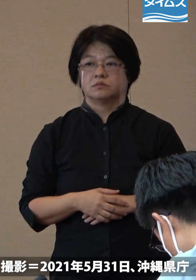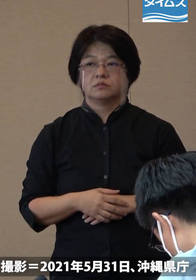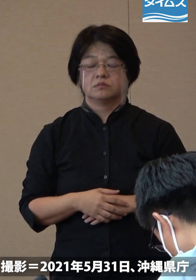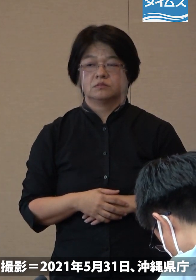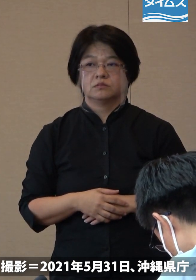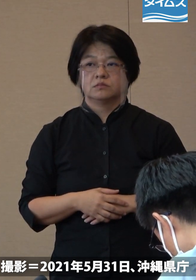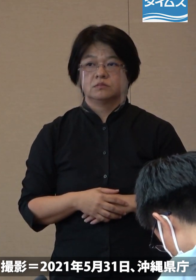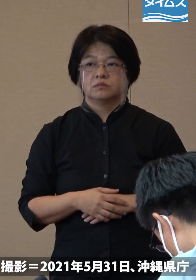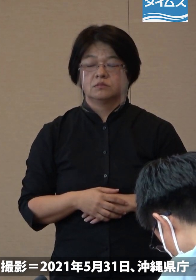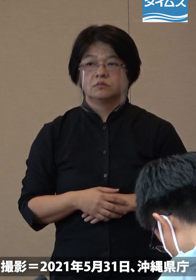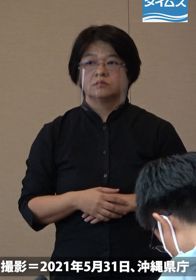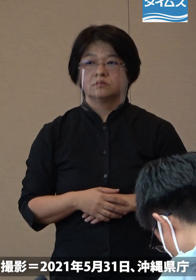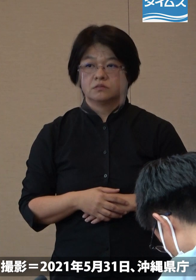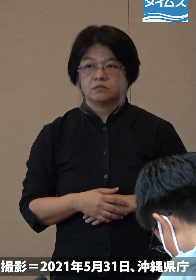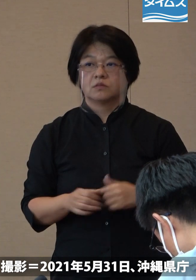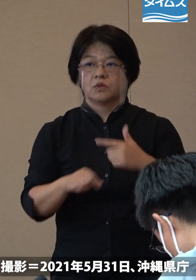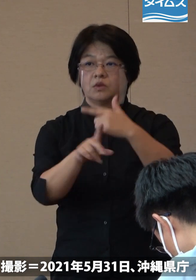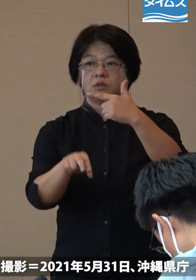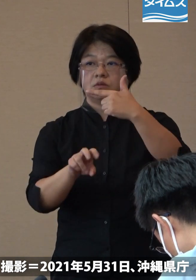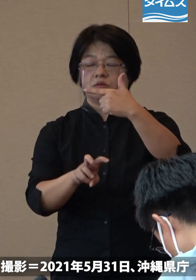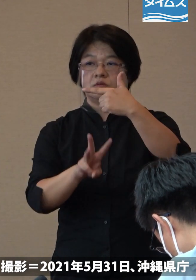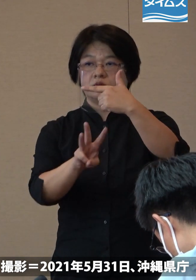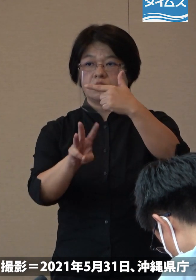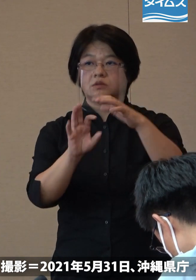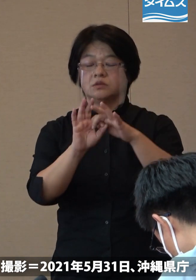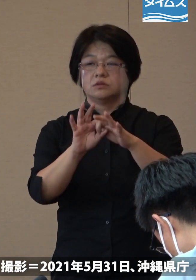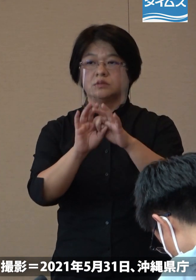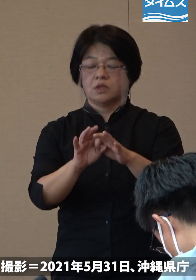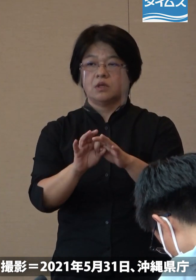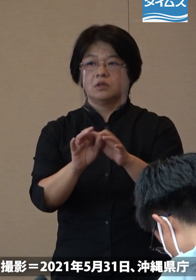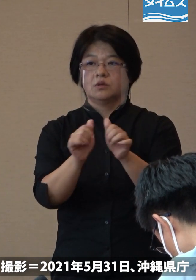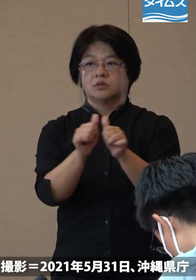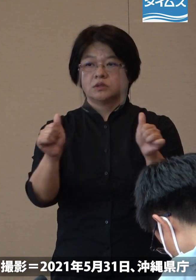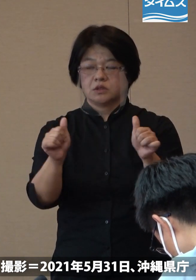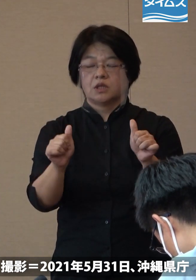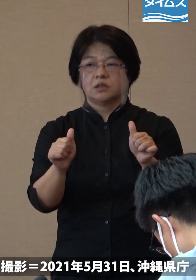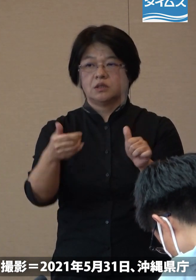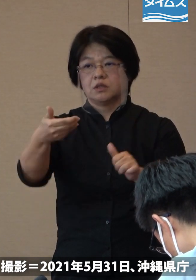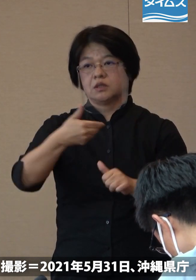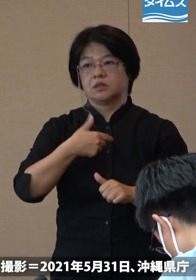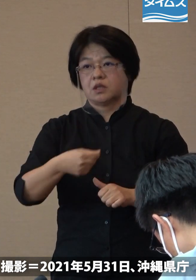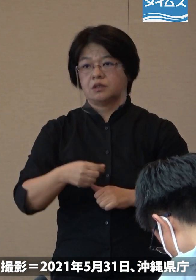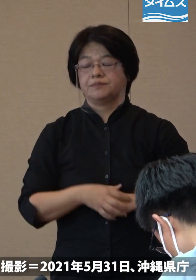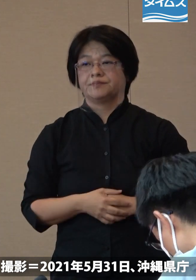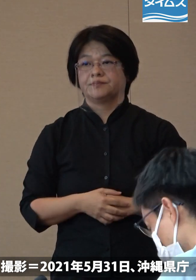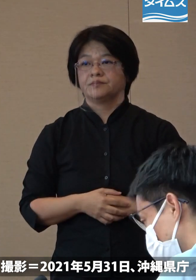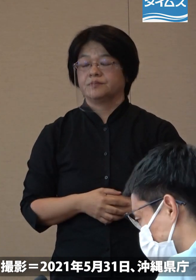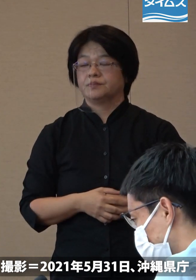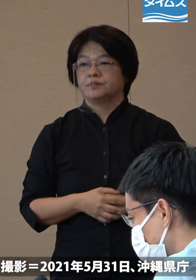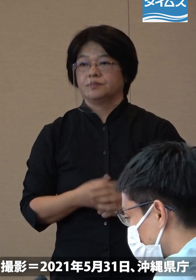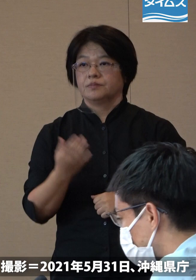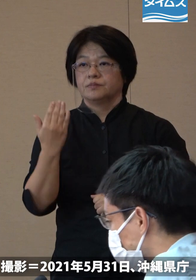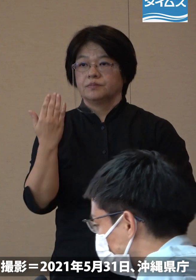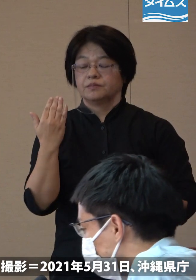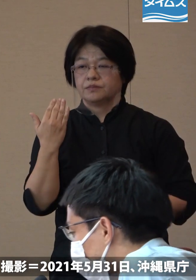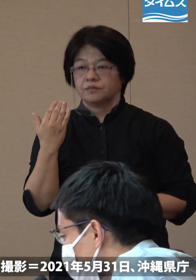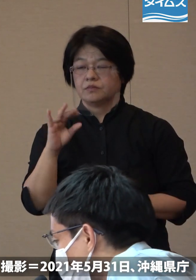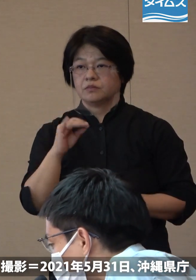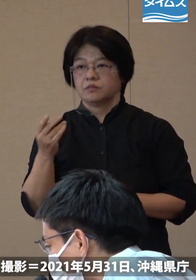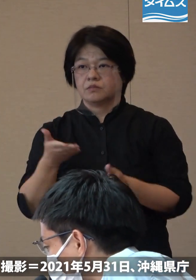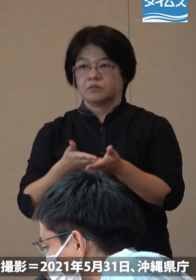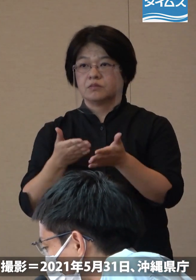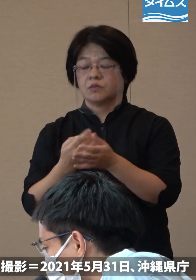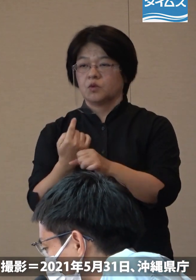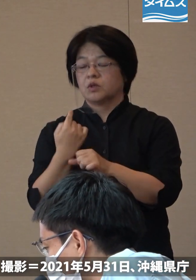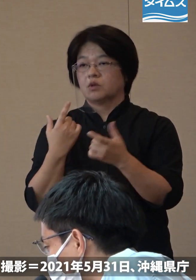はい、 EMT の出展についてお伺いします。平和記念公園です。先日知事は